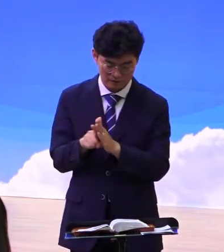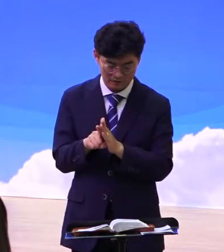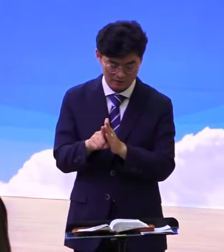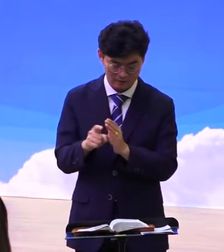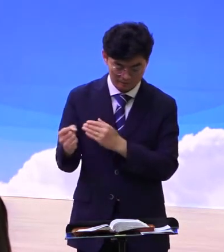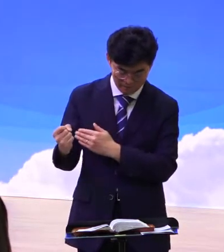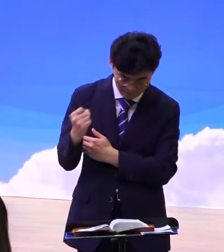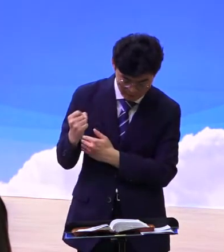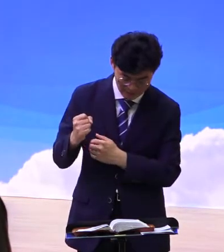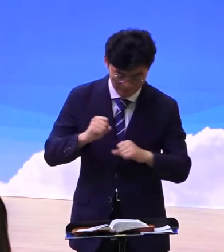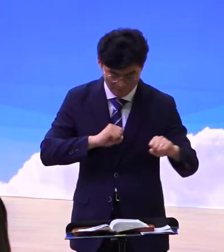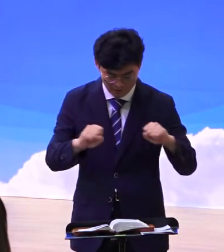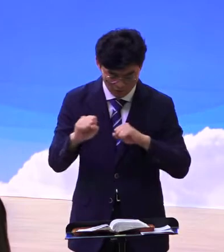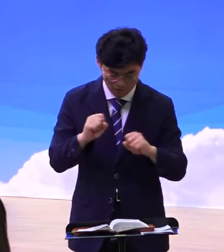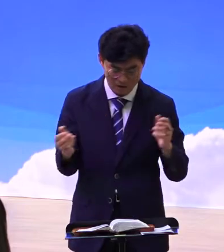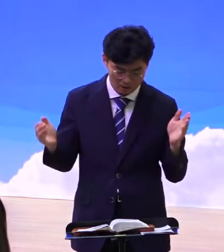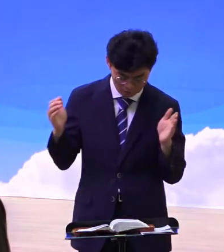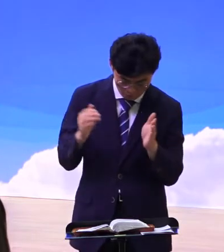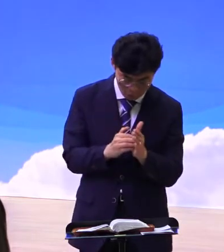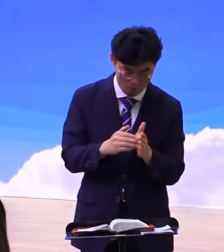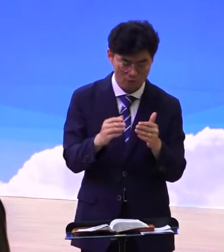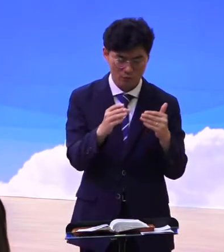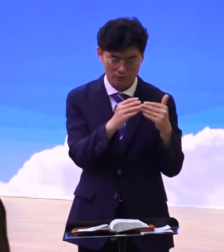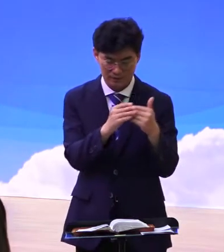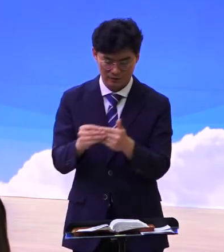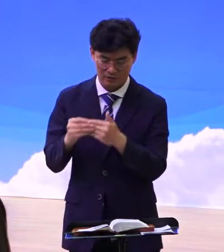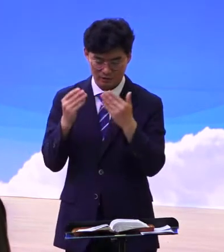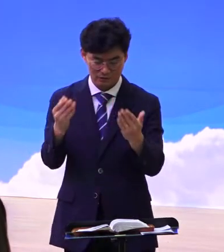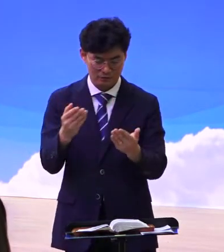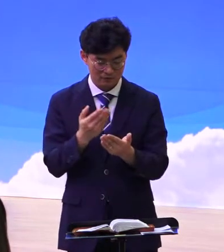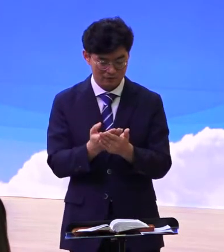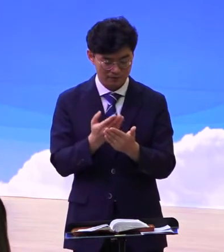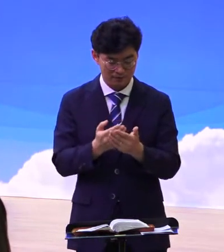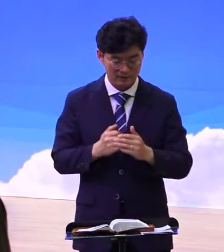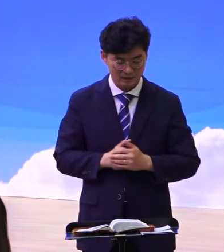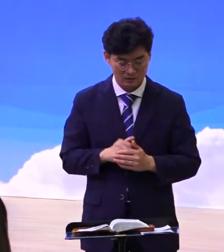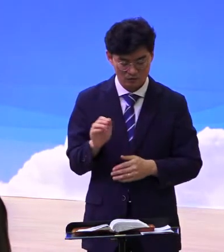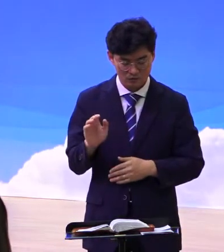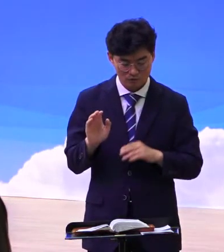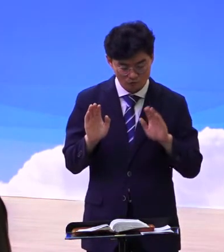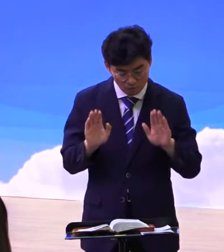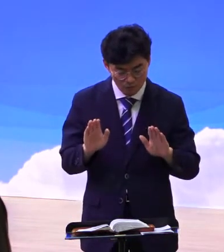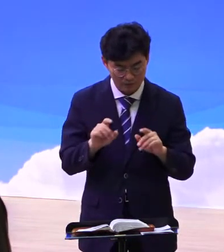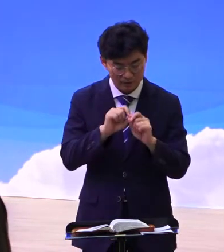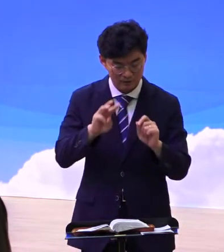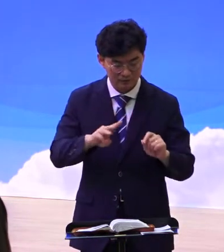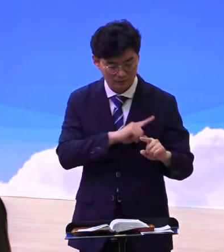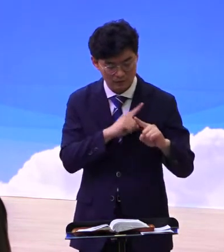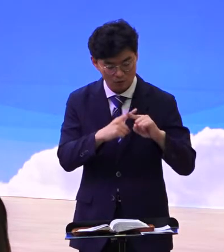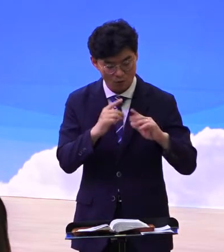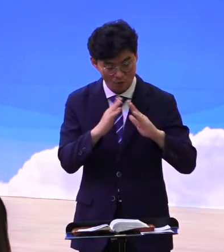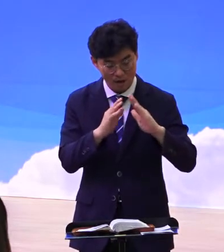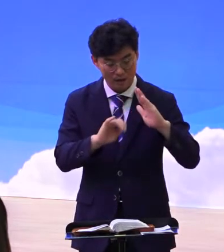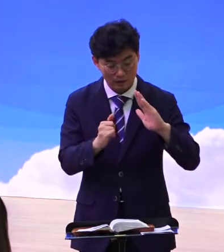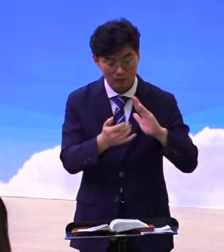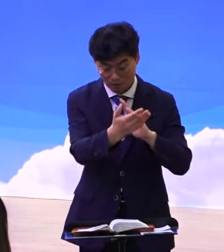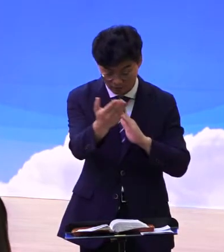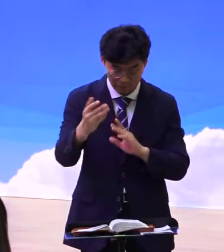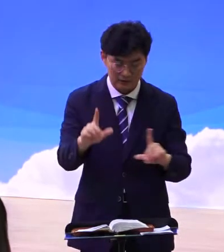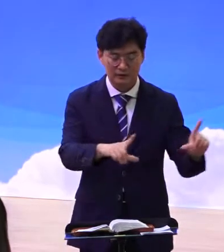길을 즐겁게 걸어갈 수 있도록 인도하여 주시옵소서. 오늘 이후에 우리 영천제의 모든 가족들의 삶의